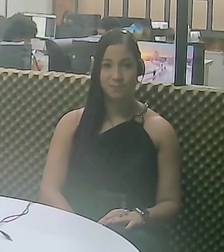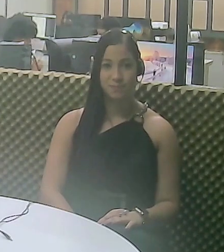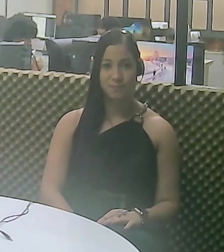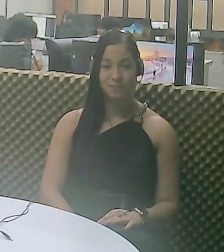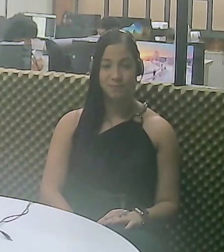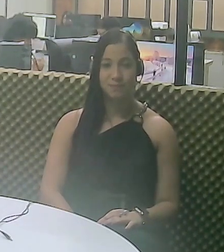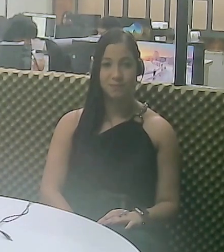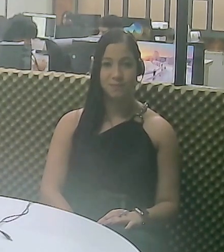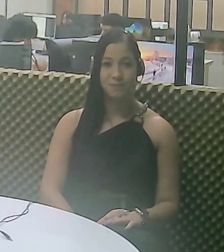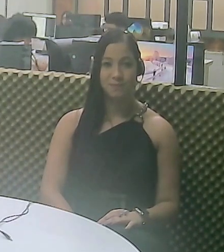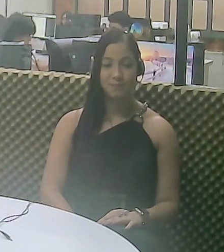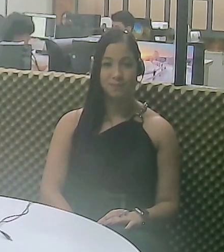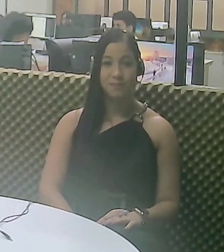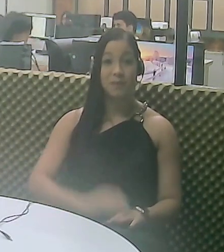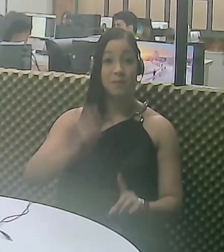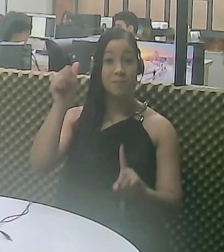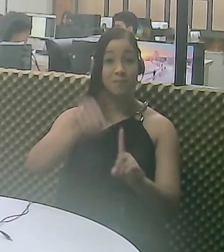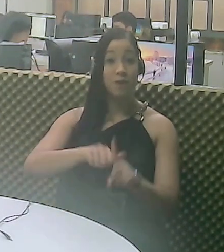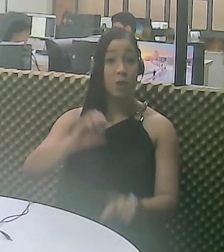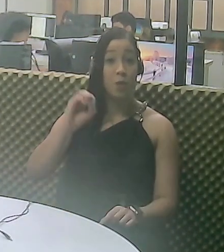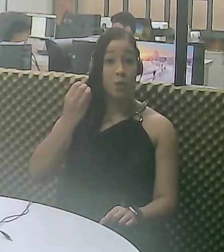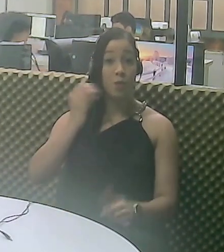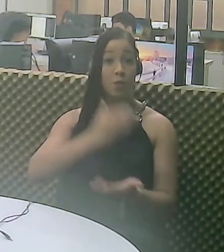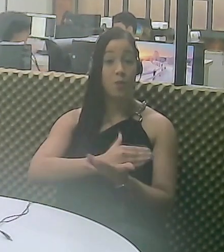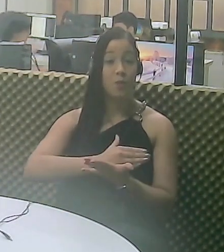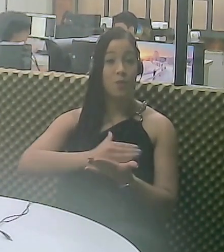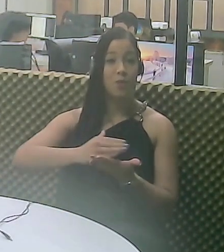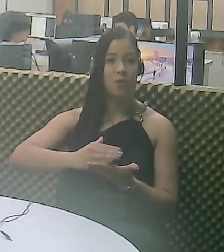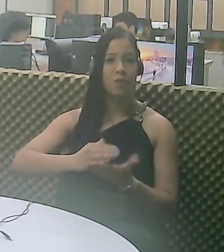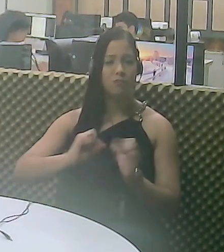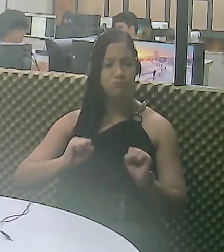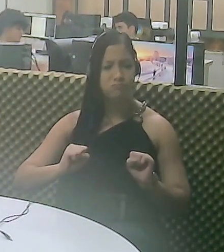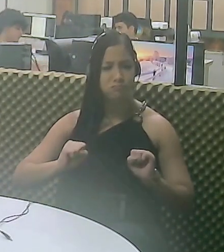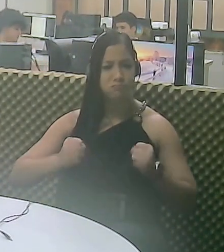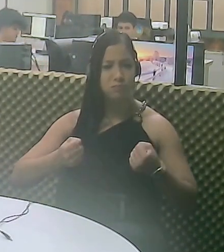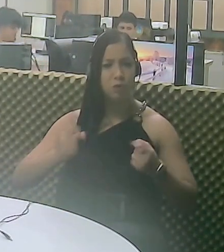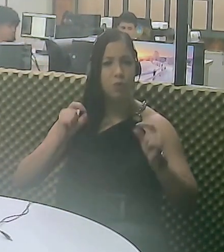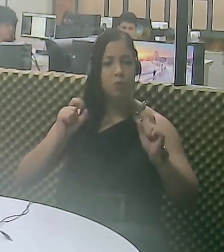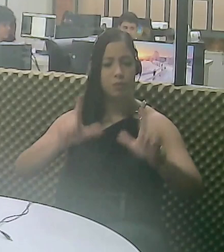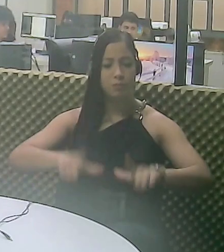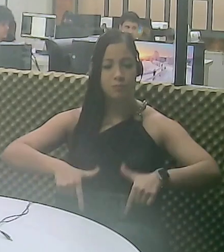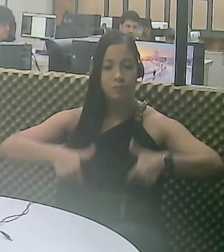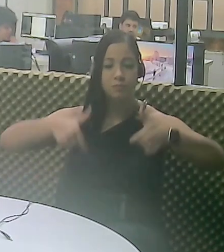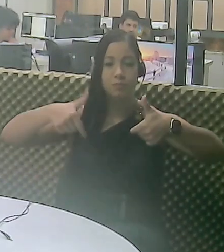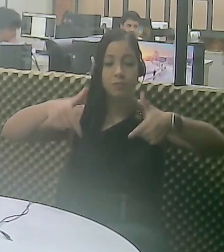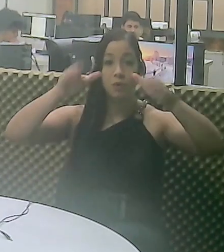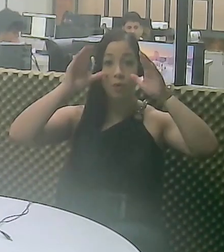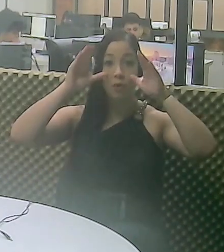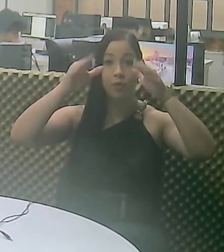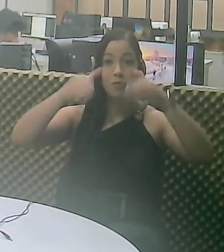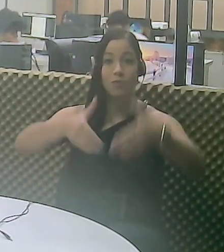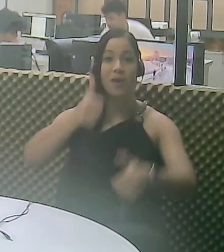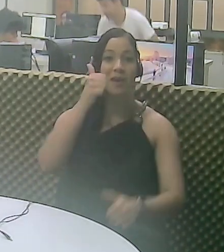notícias. A chegada do mês de outubro marca a intensificação das ações voltadas às